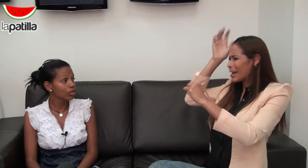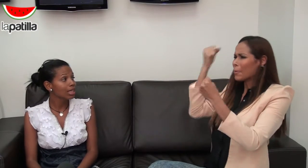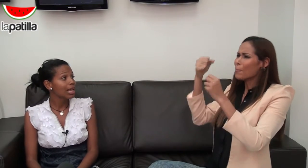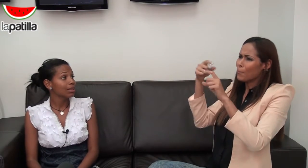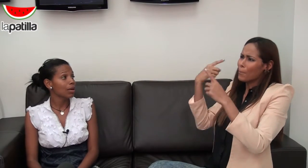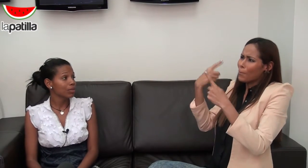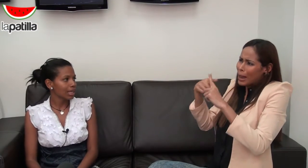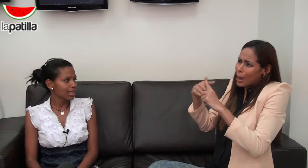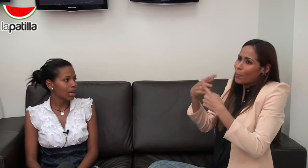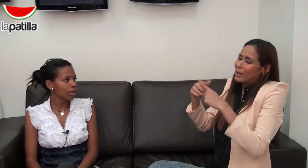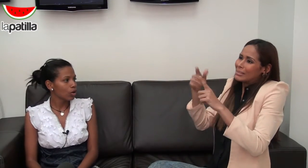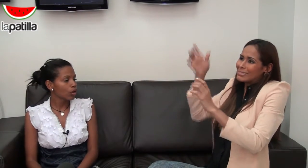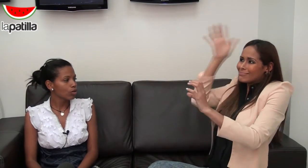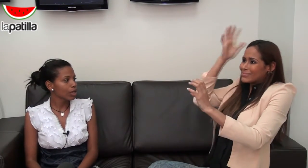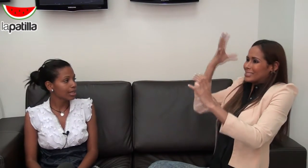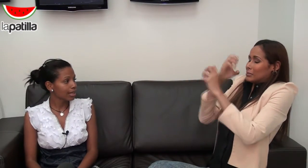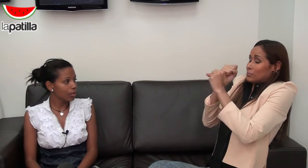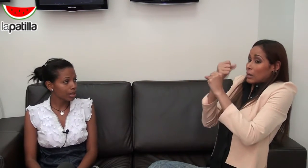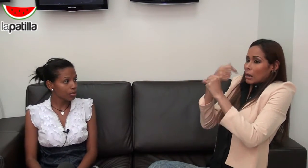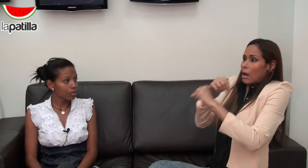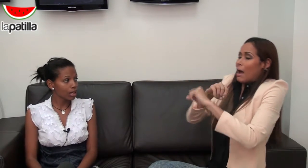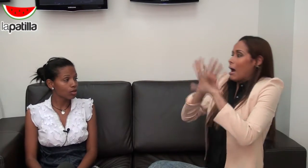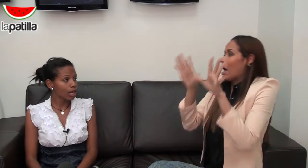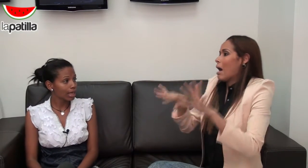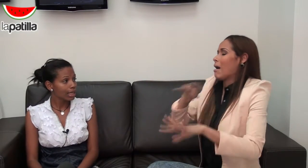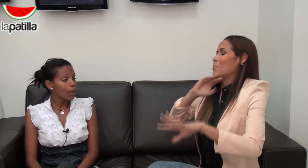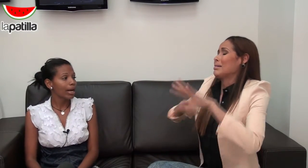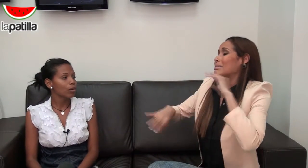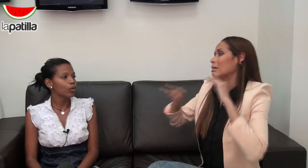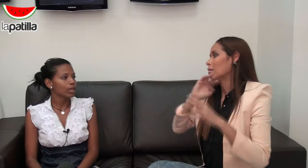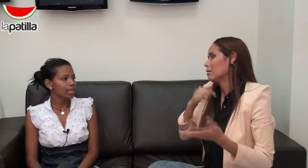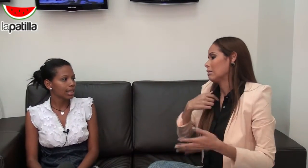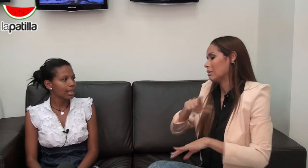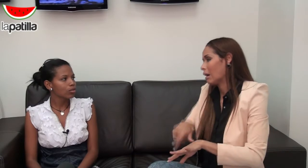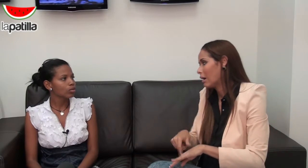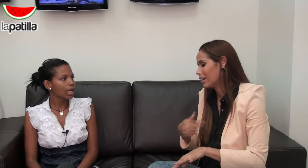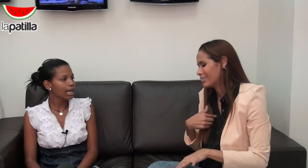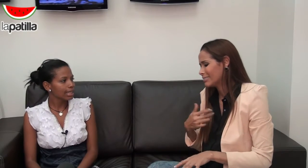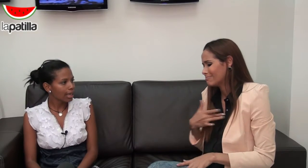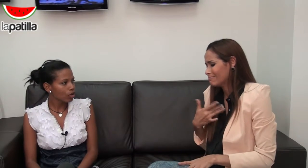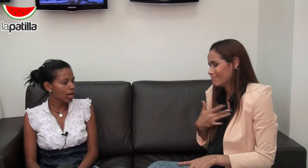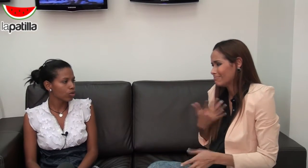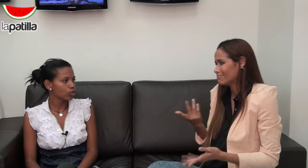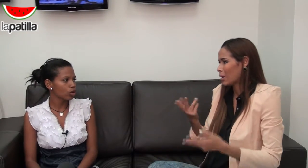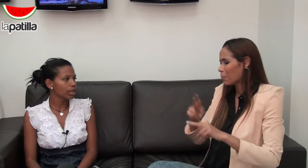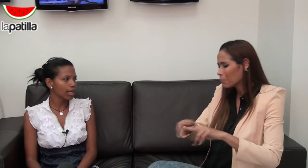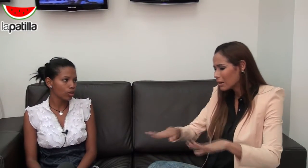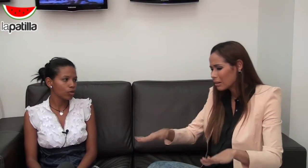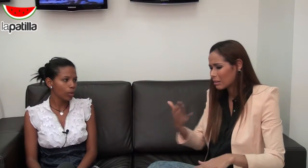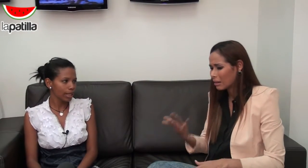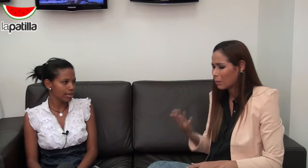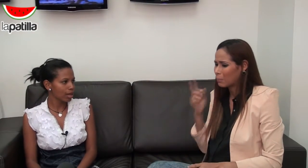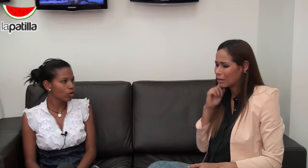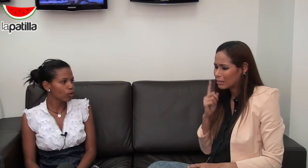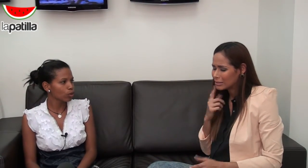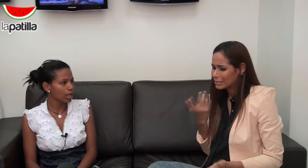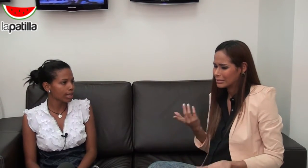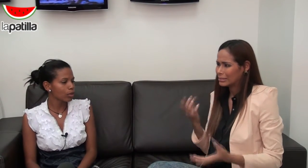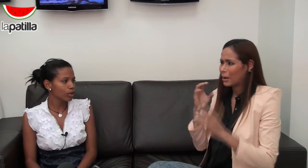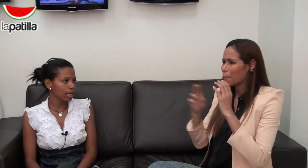también de la mano de lo que fue el certamen de Miss Venezuela para poder tener claridad en los asuntos. Y esto fue una experiencia algo frustrante porque